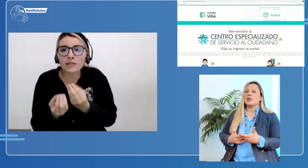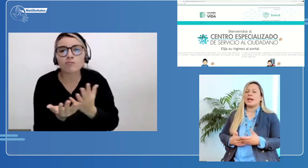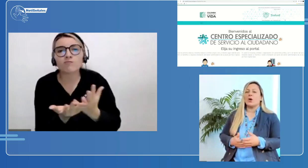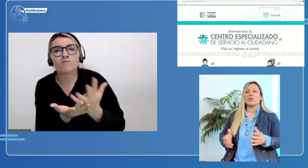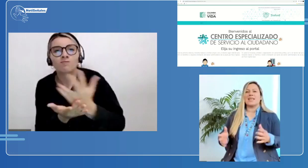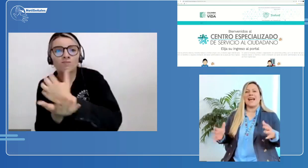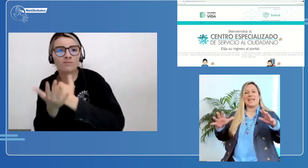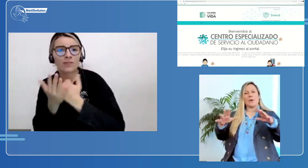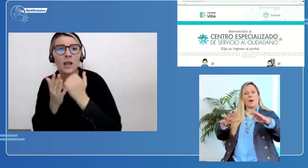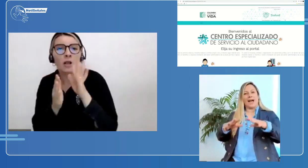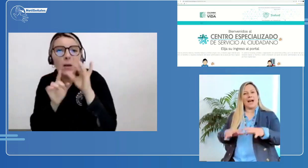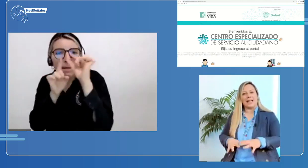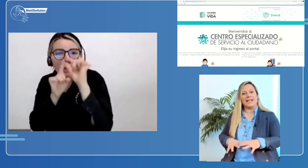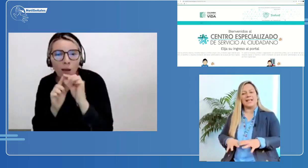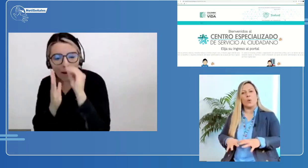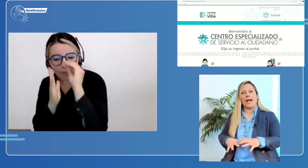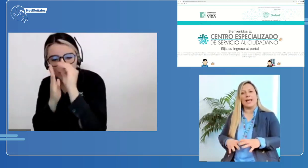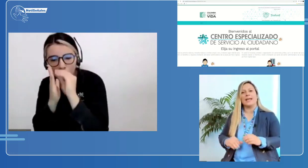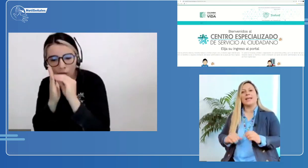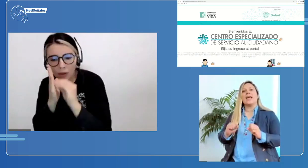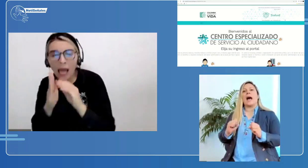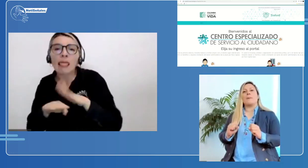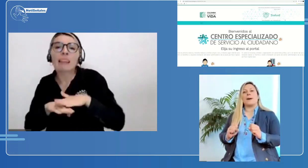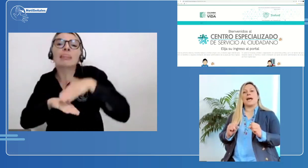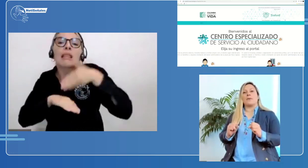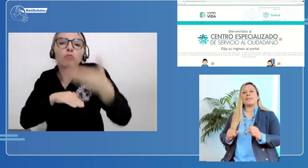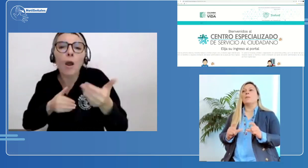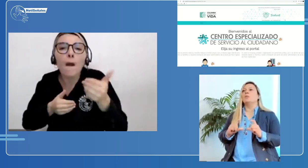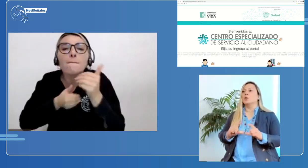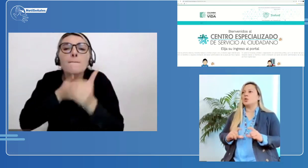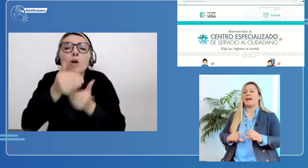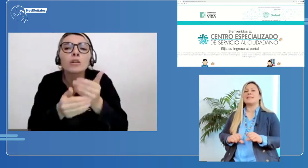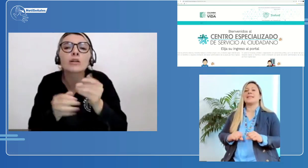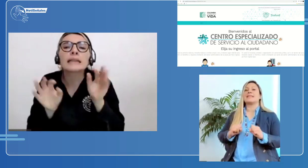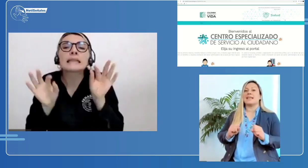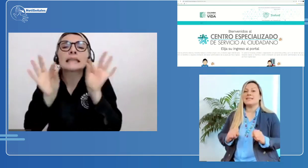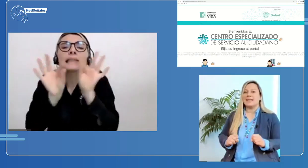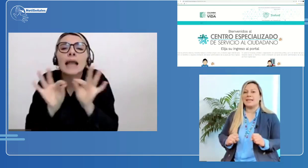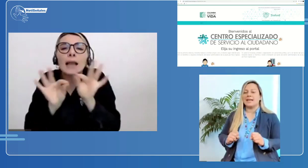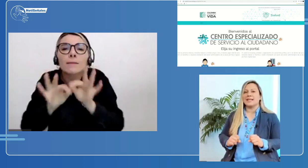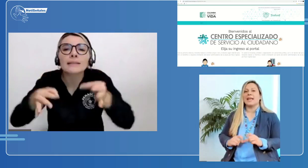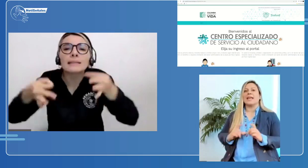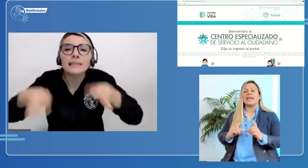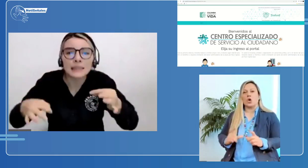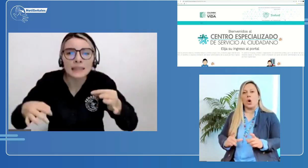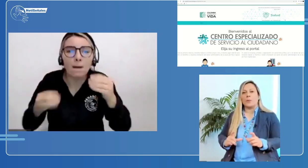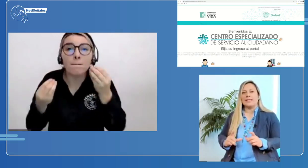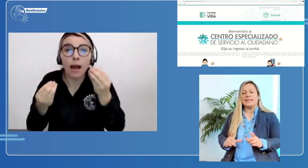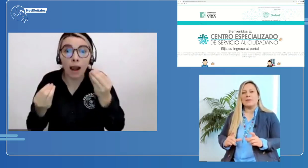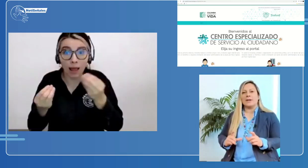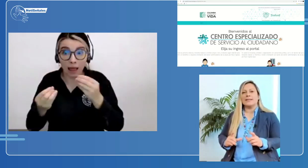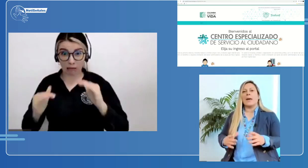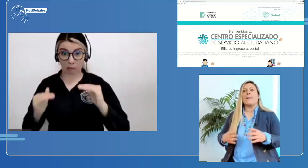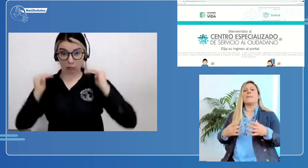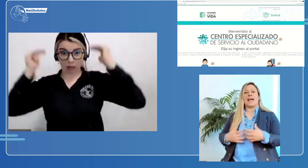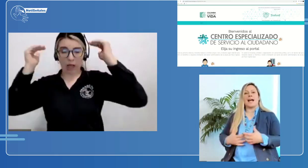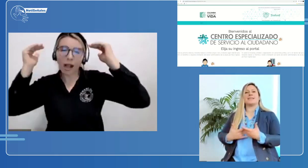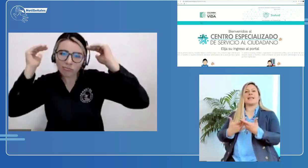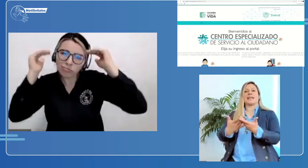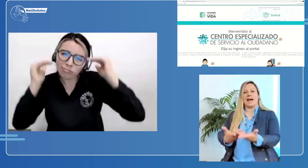otra cosa que bajar el lenguaje a palabras mucho más sencillas y comprensibles para